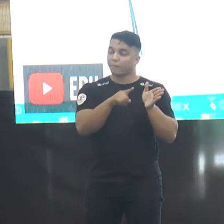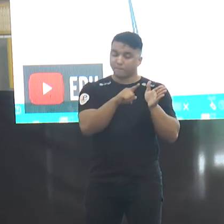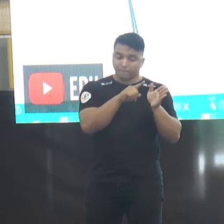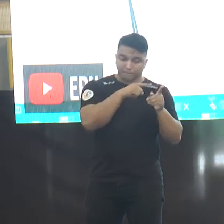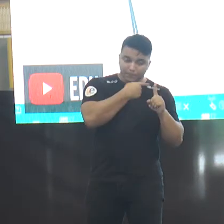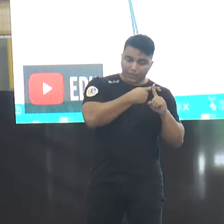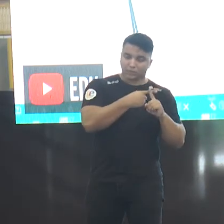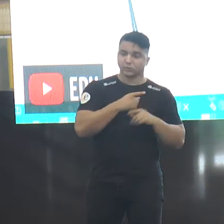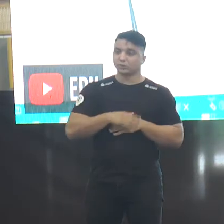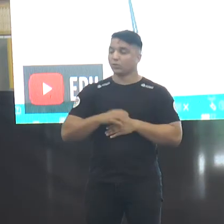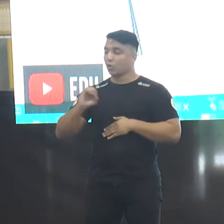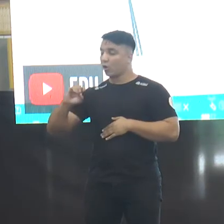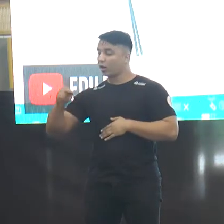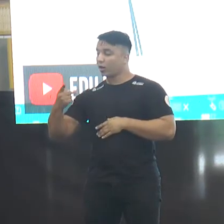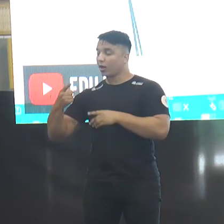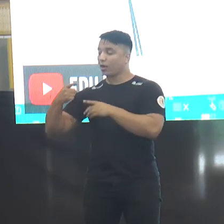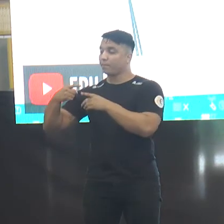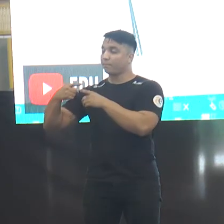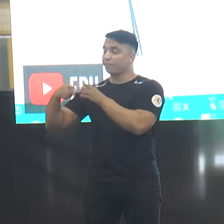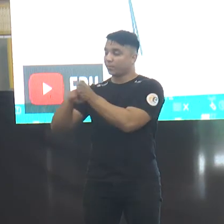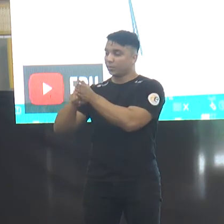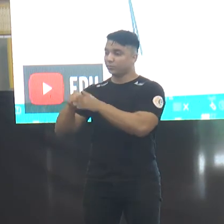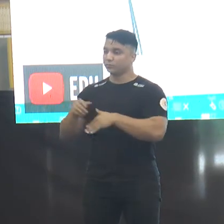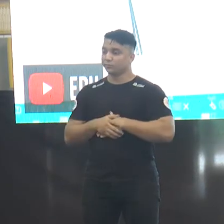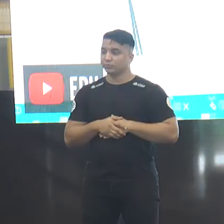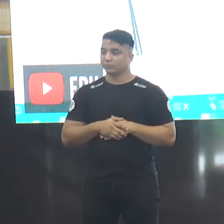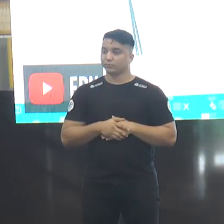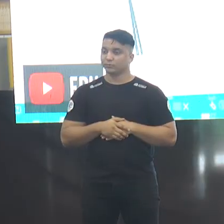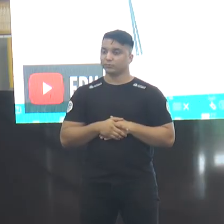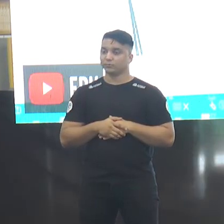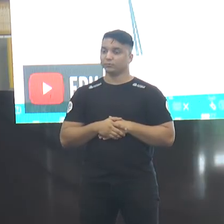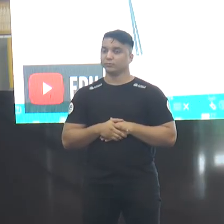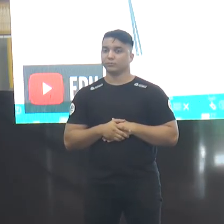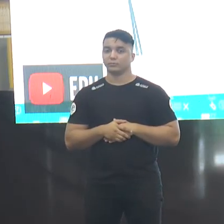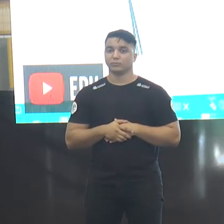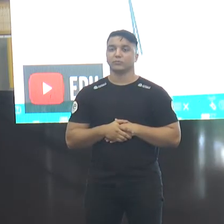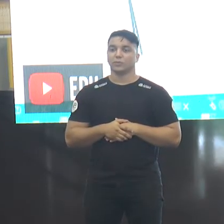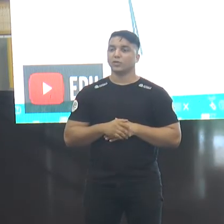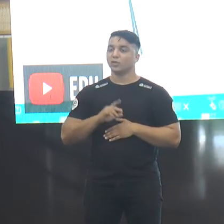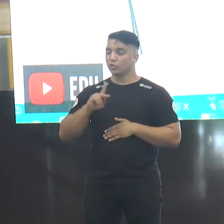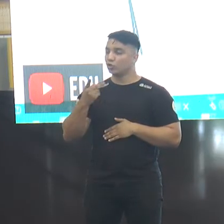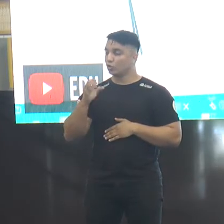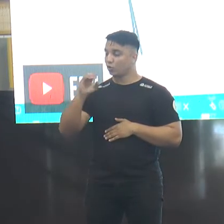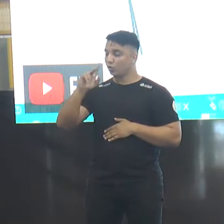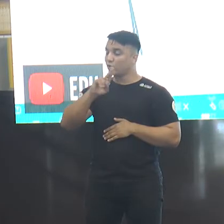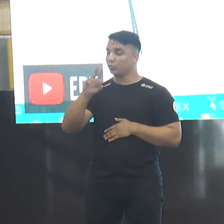OH- se chama hidrogênio, hidroxila, hidroxila, hidroxila ou hidroxila?